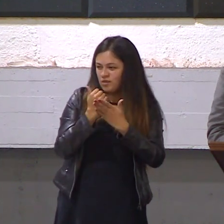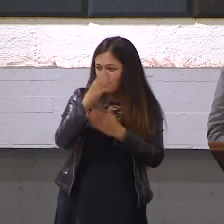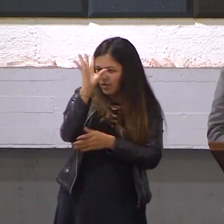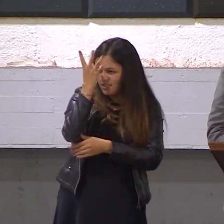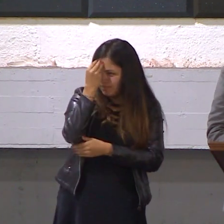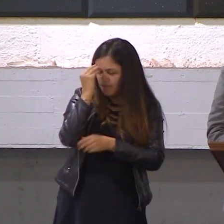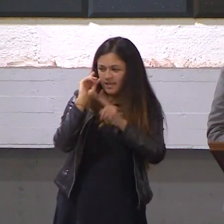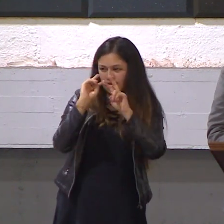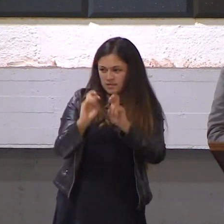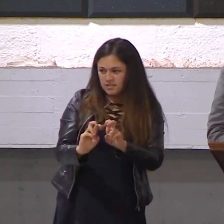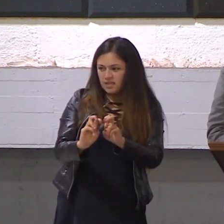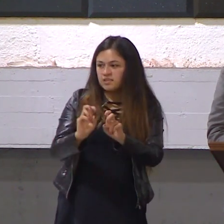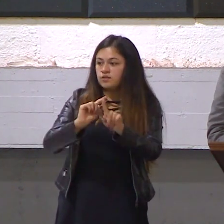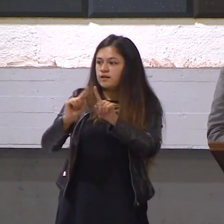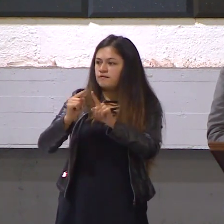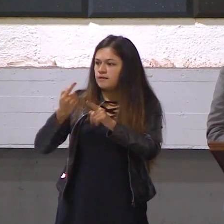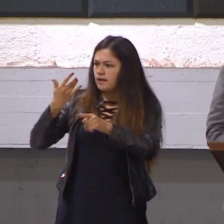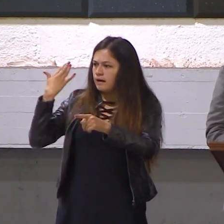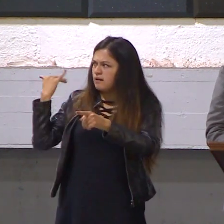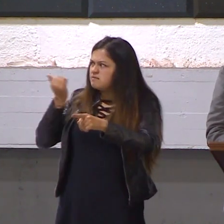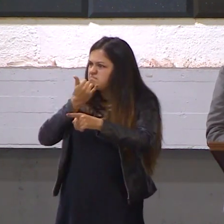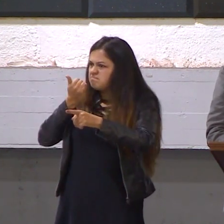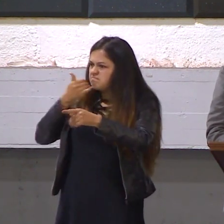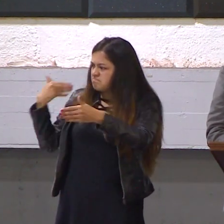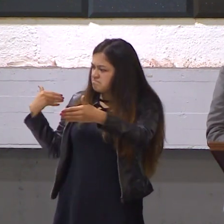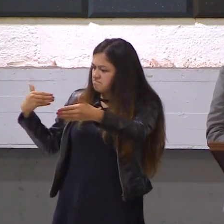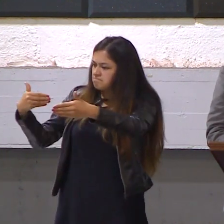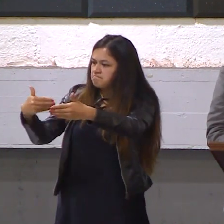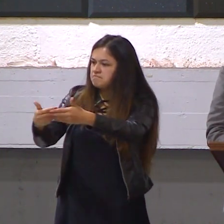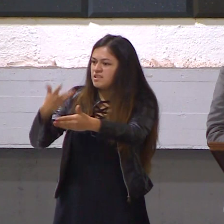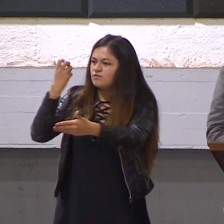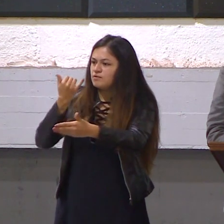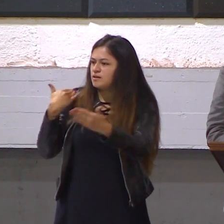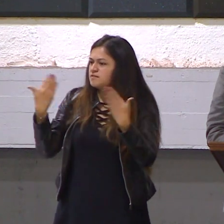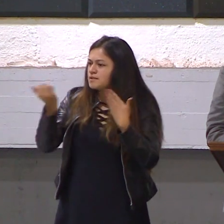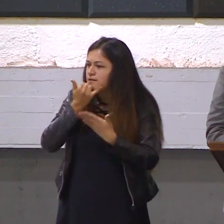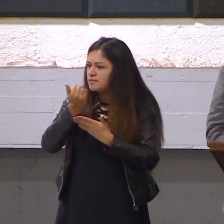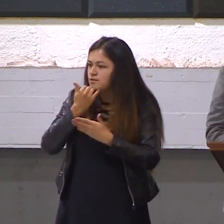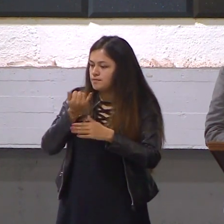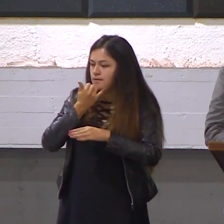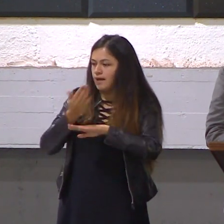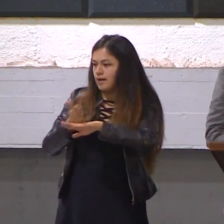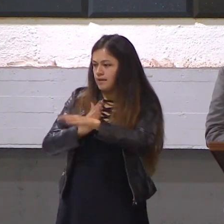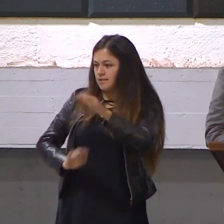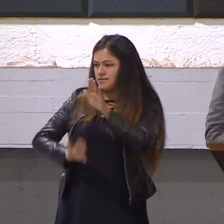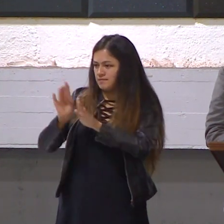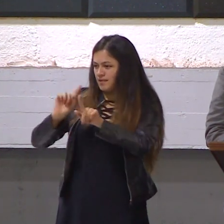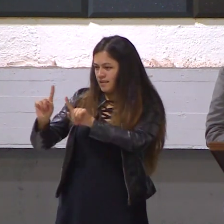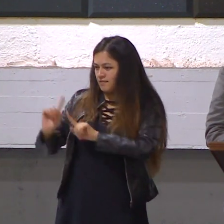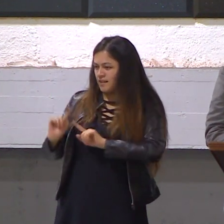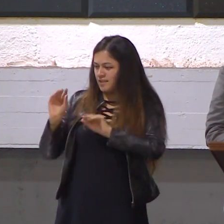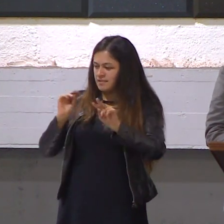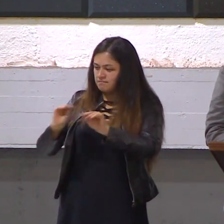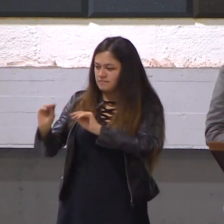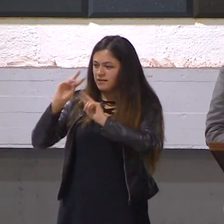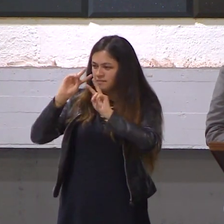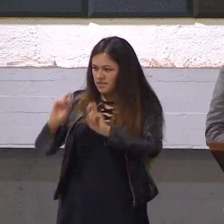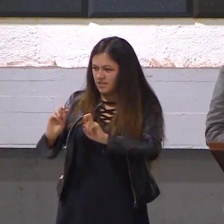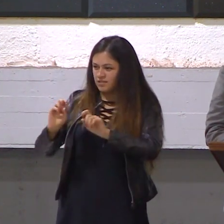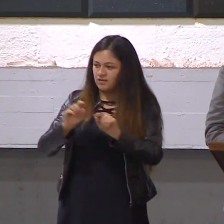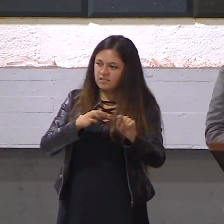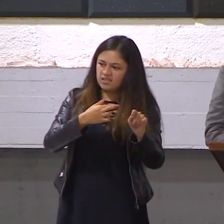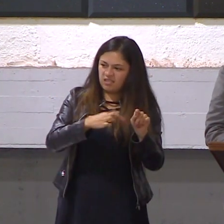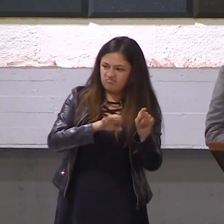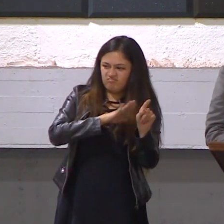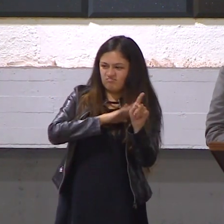anecdóticos registros iniciales el desarrollo de investigaciones en diferentes niveles de formación ha